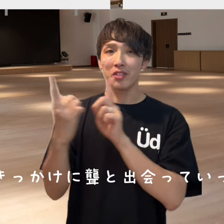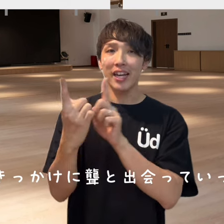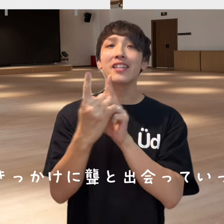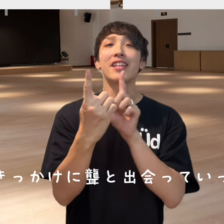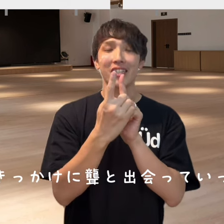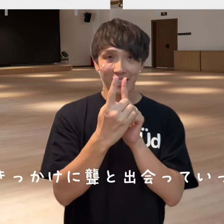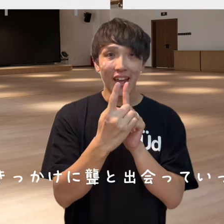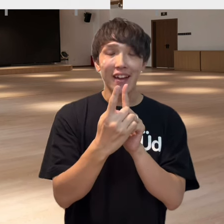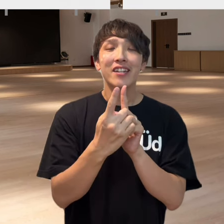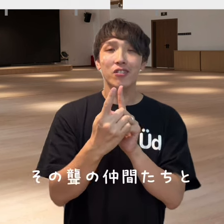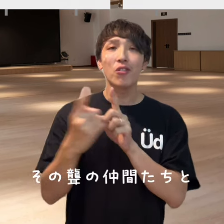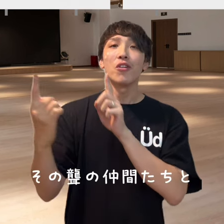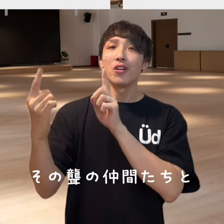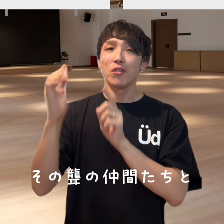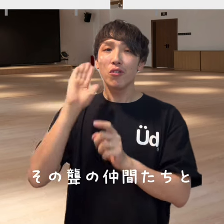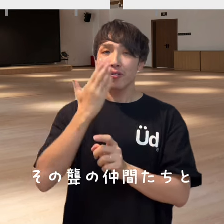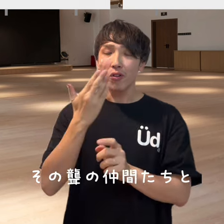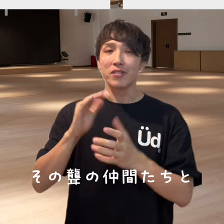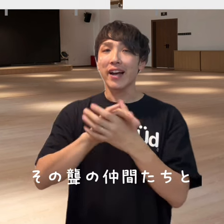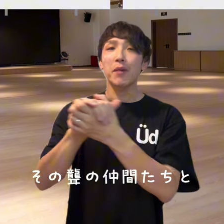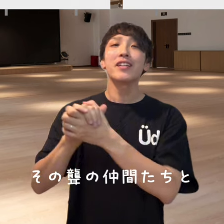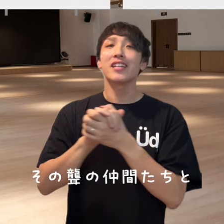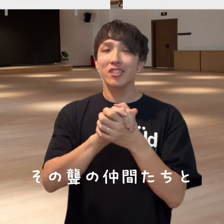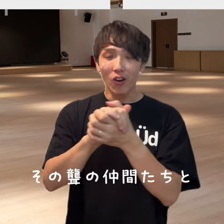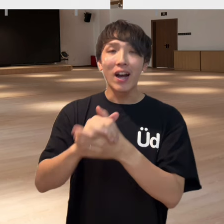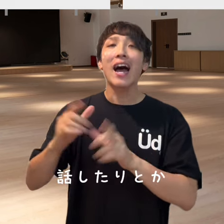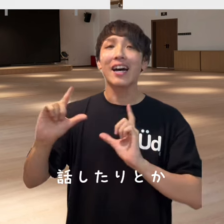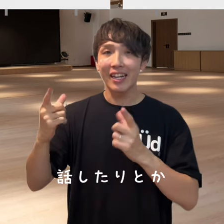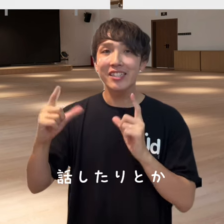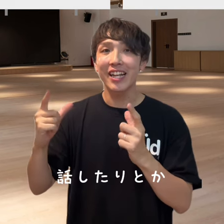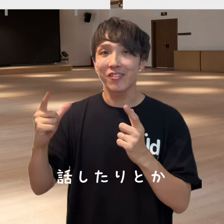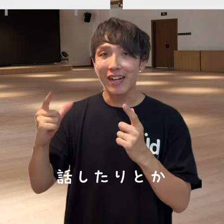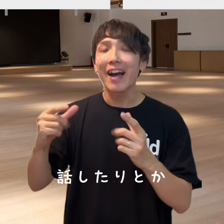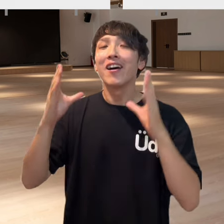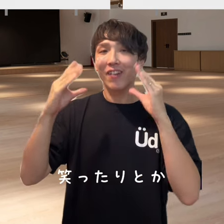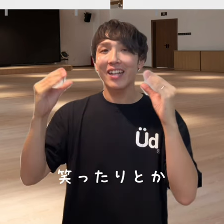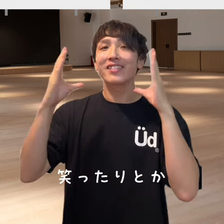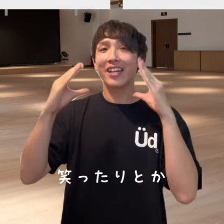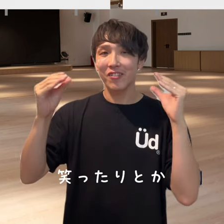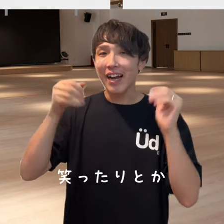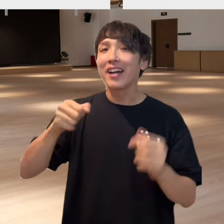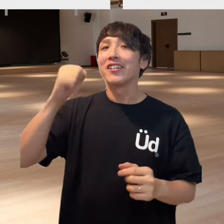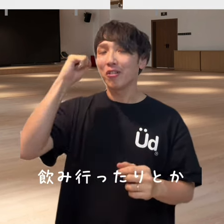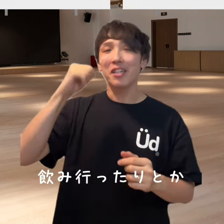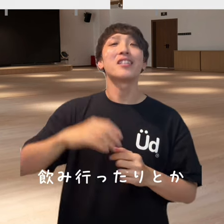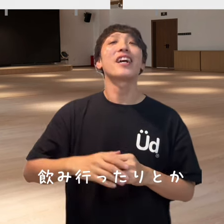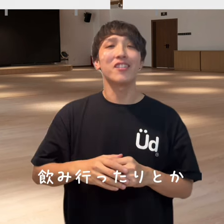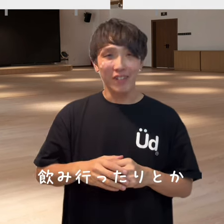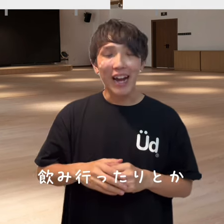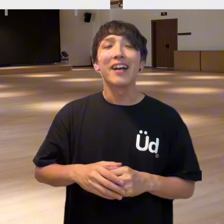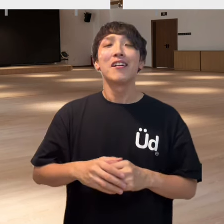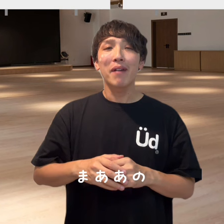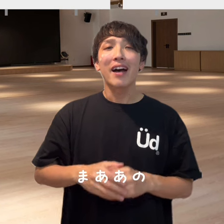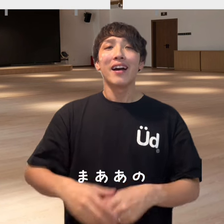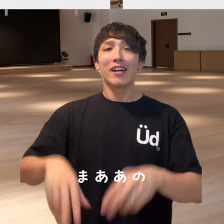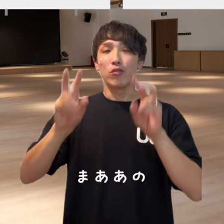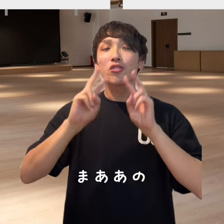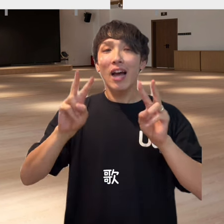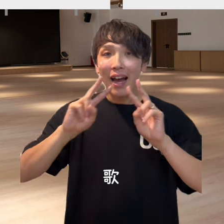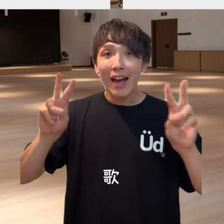会っていって、そのローの仲間たちと話したりとか、笑ったりとか、飲み行ったりとか、まあ、歌